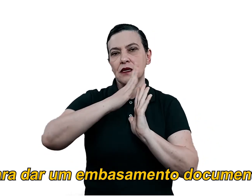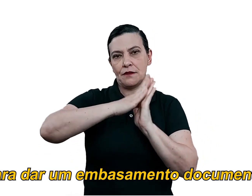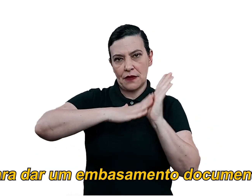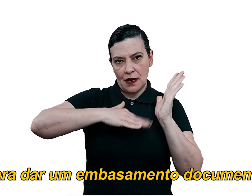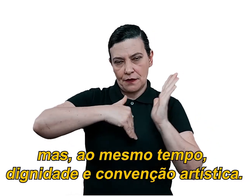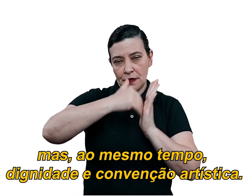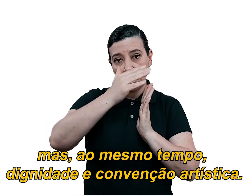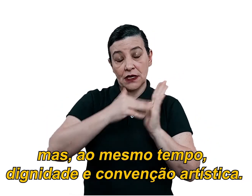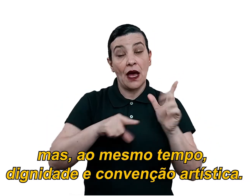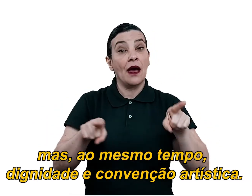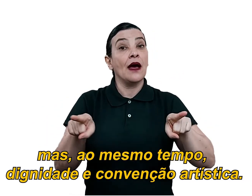documental, mas ao mesmo tempo